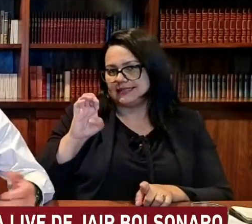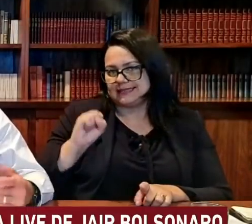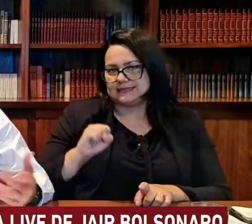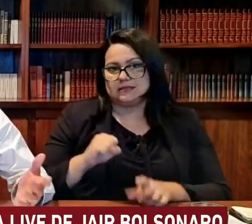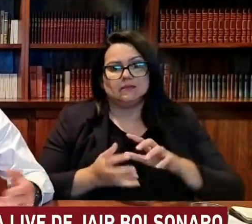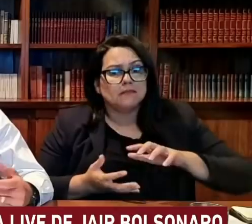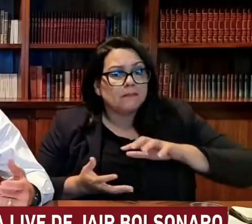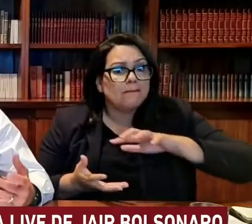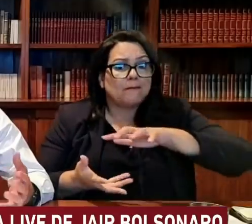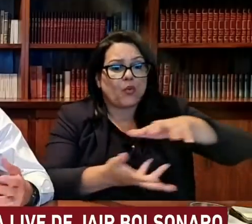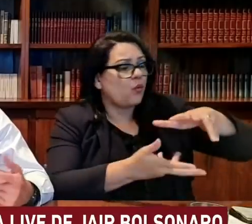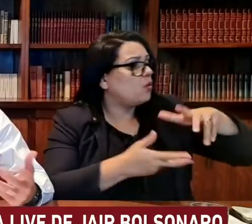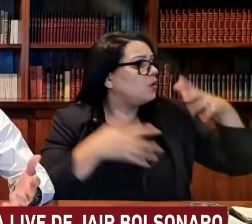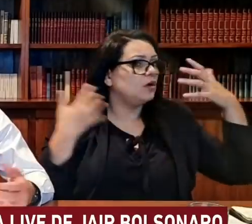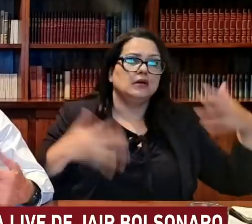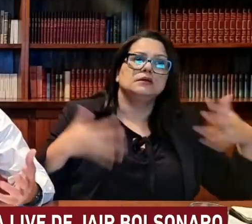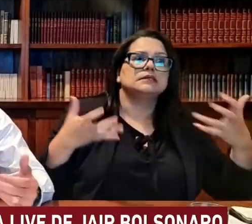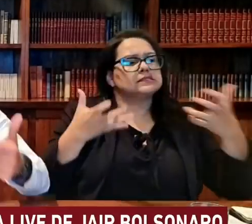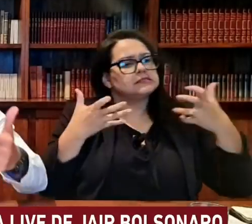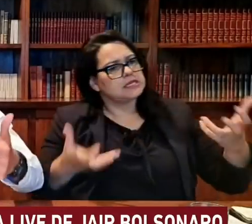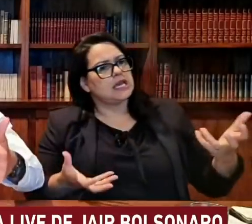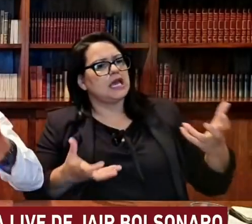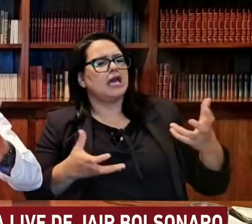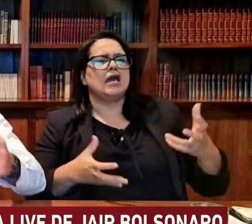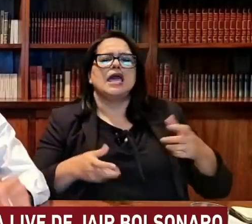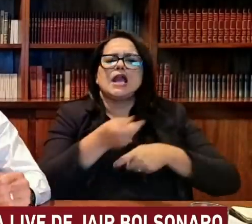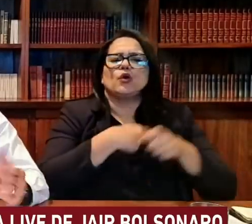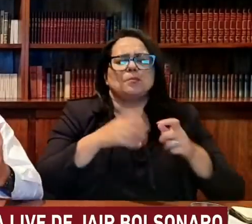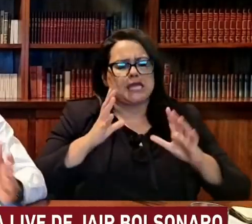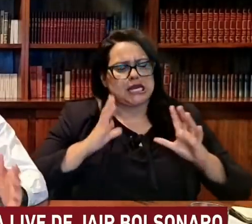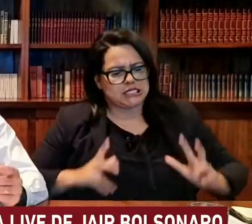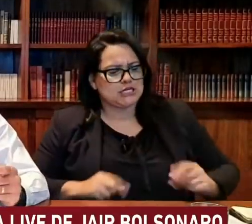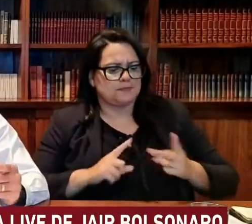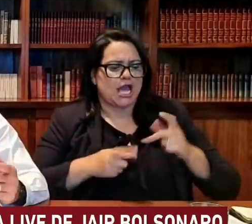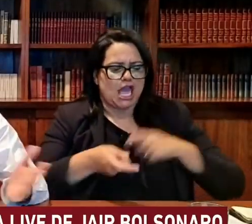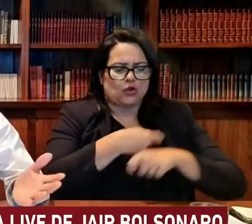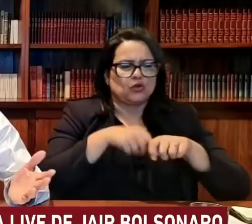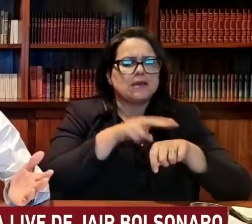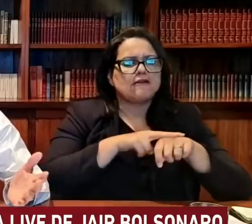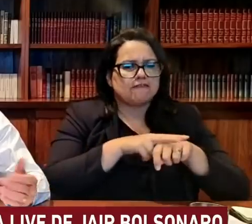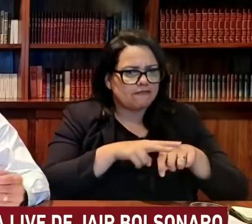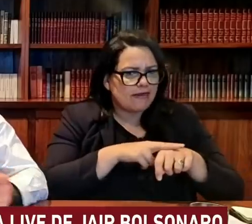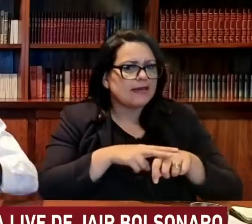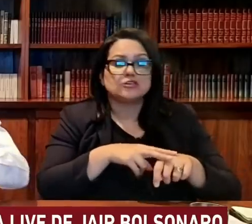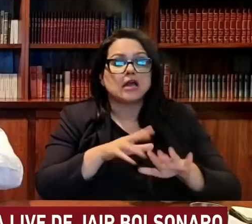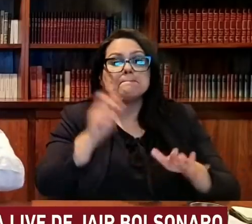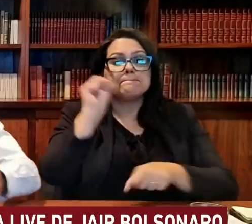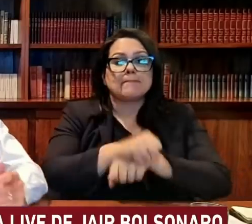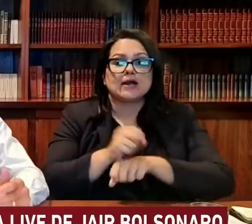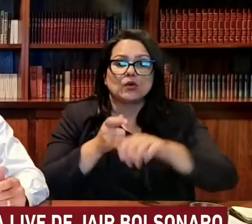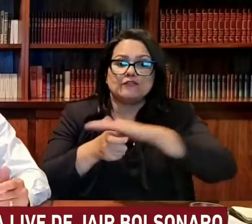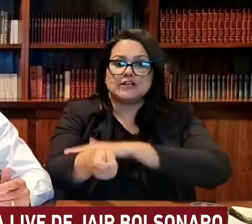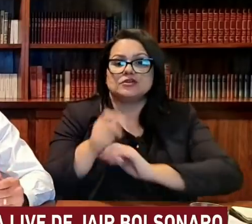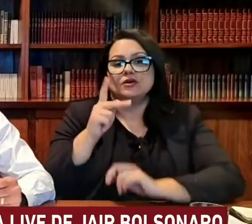todo, atrás da economia limpa, verde, é muito bonito, legal, deixou de investir na prospecção, deixou de